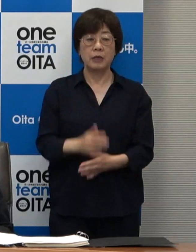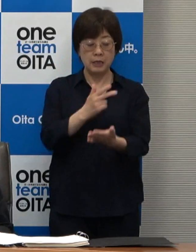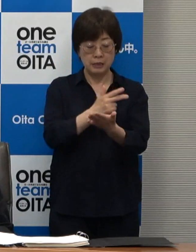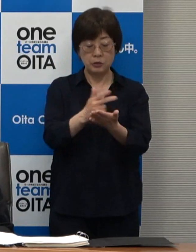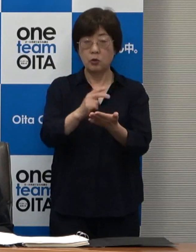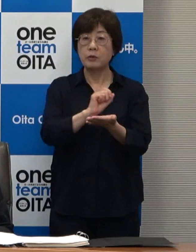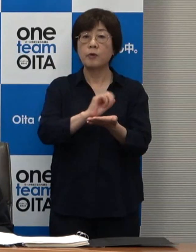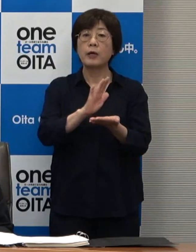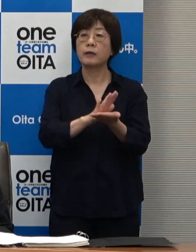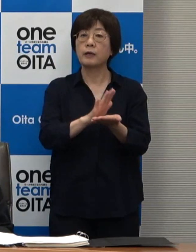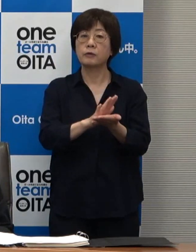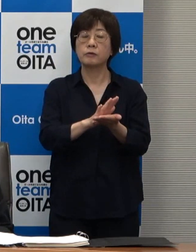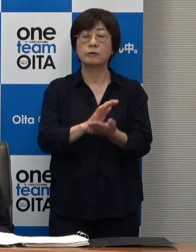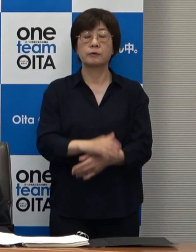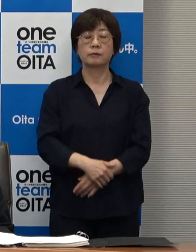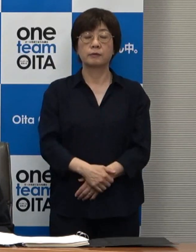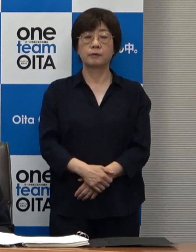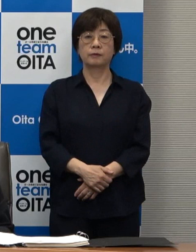ありますように、